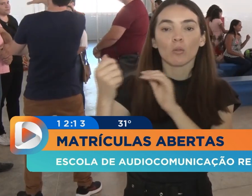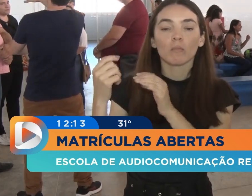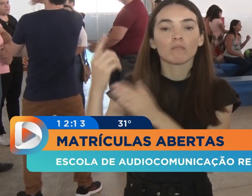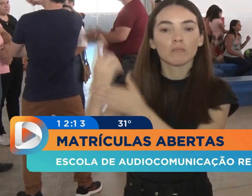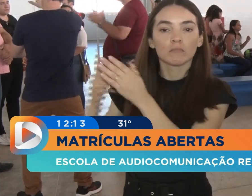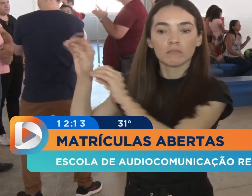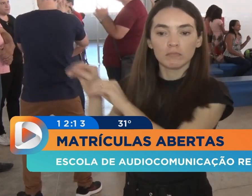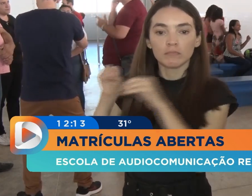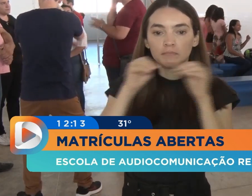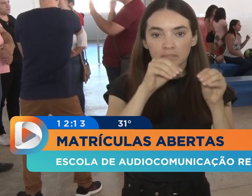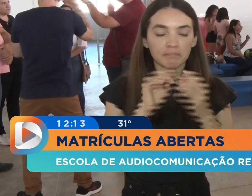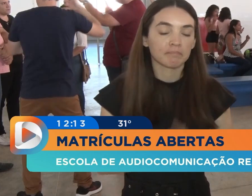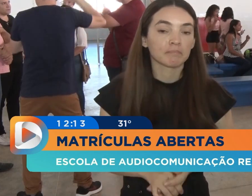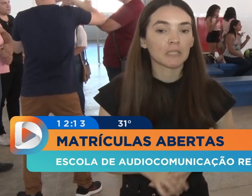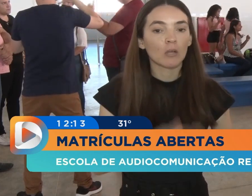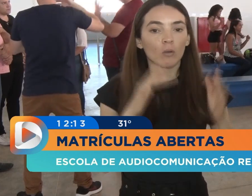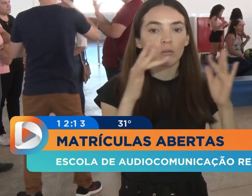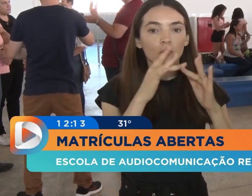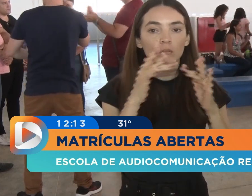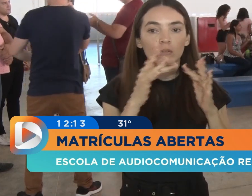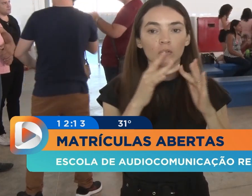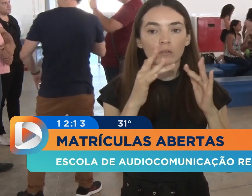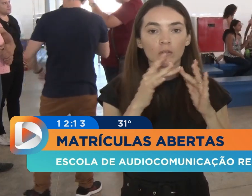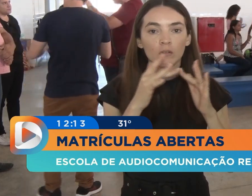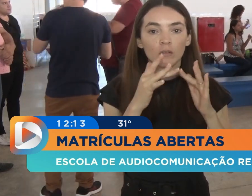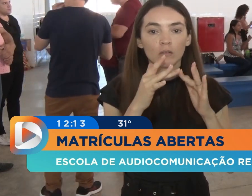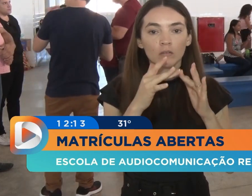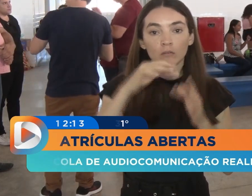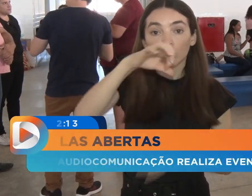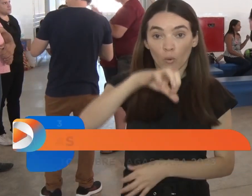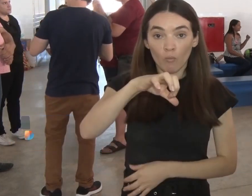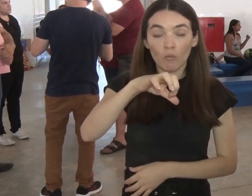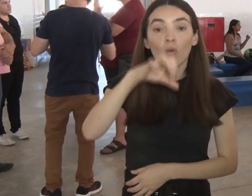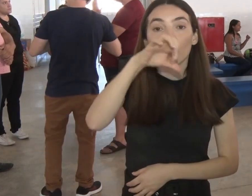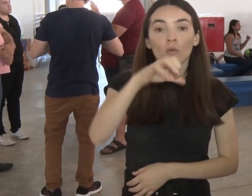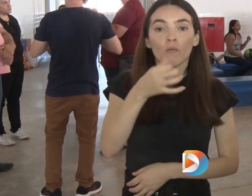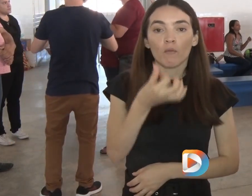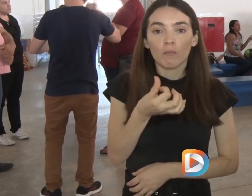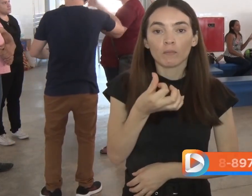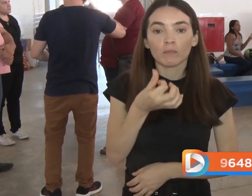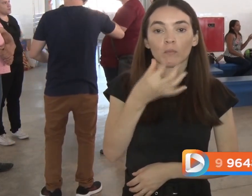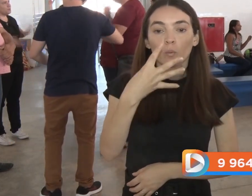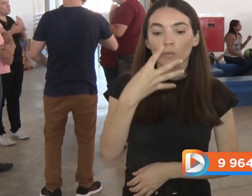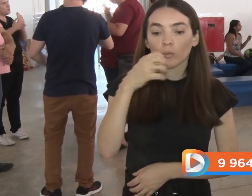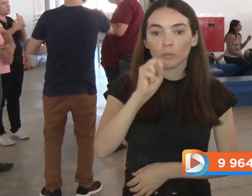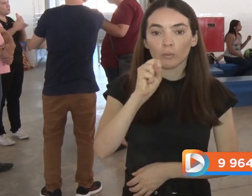algum telefone para contato? Ah, sim. É o